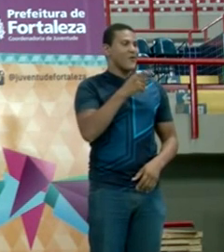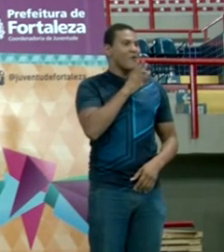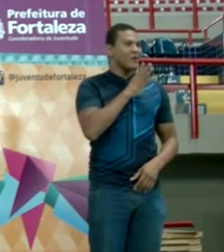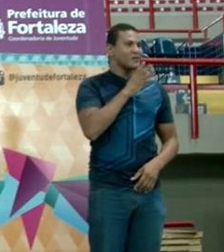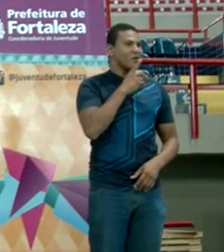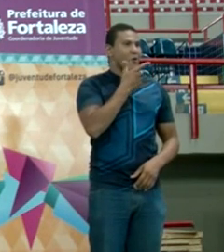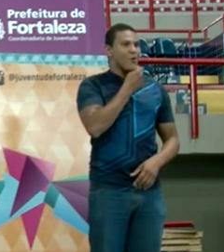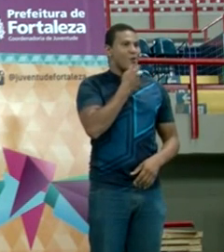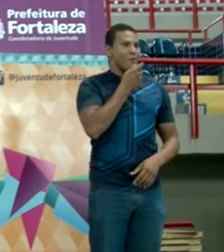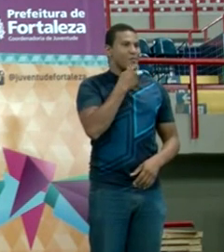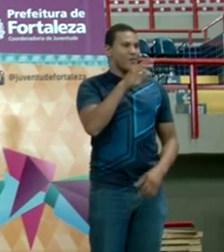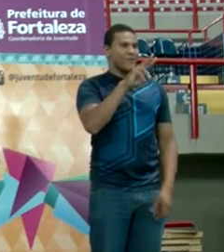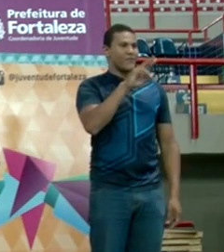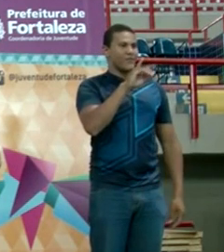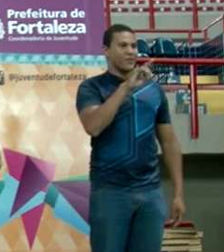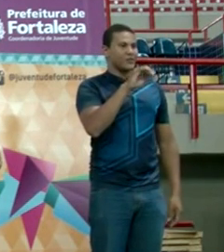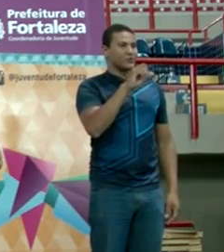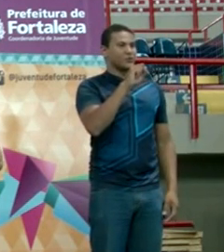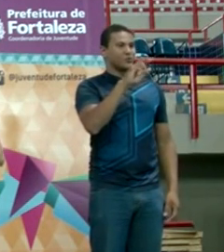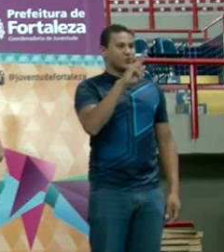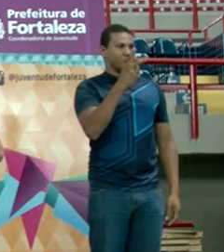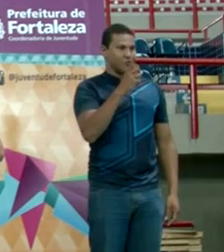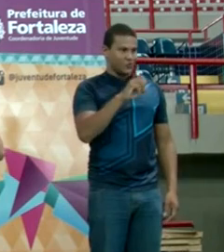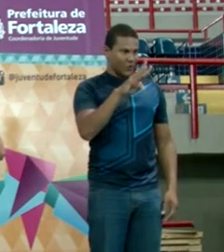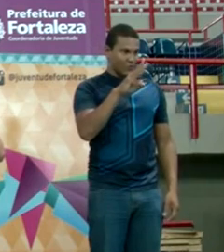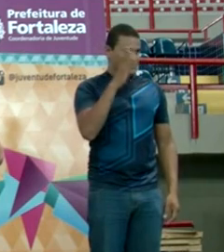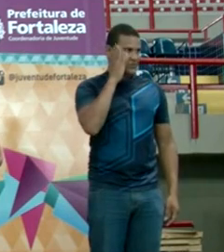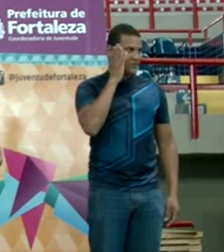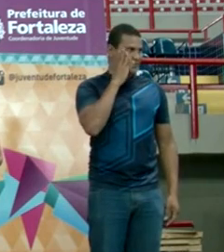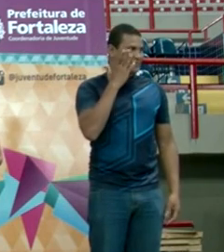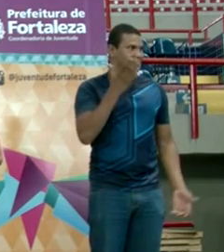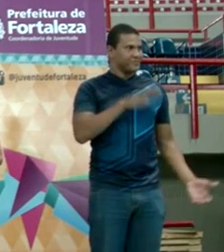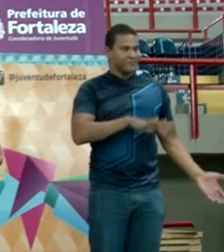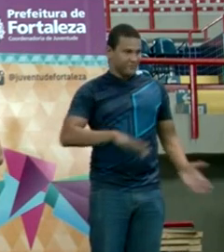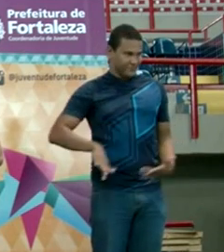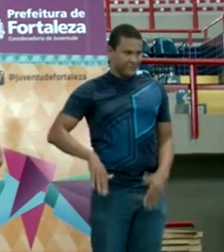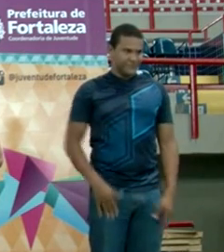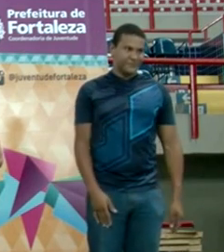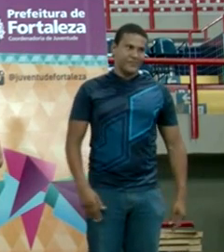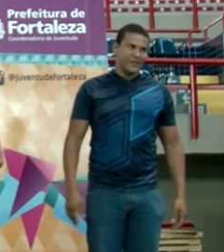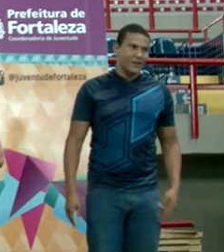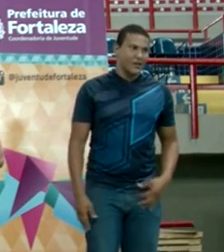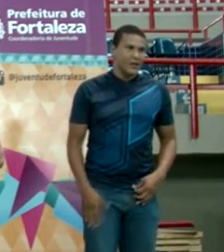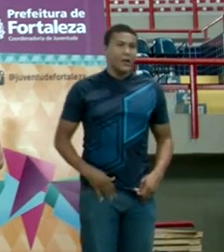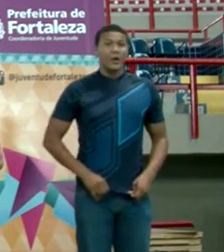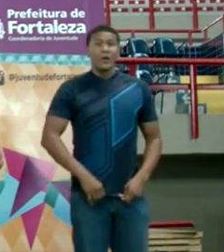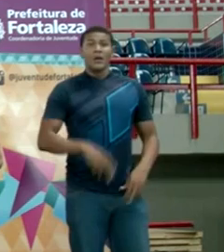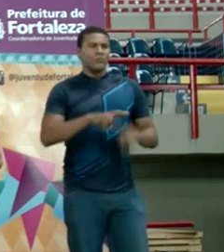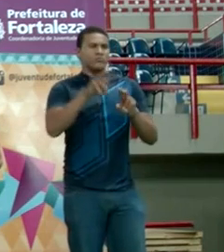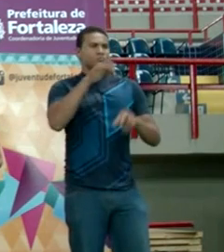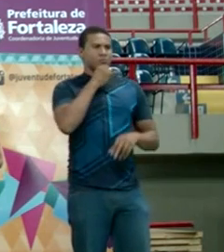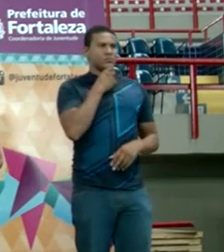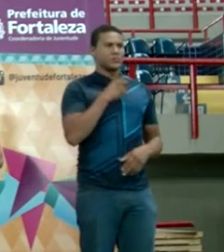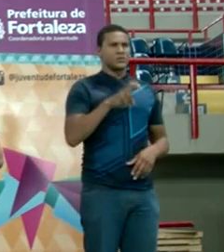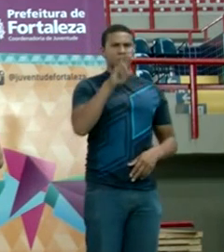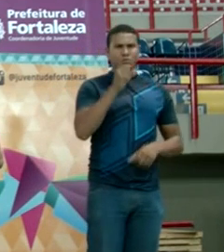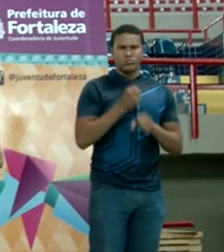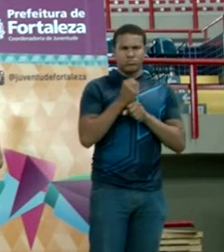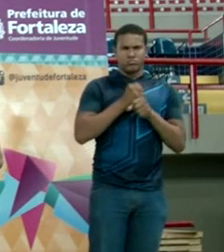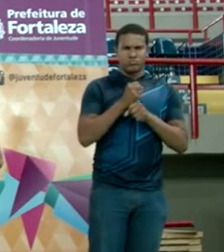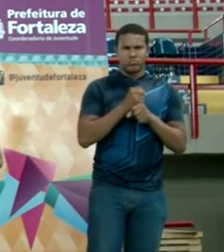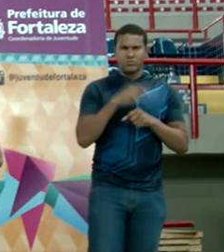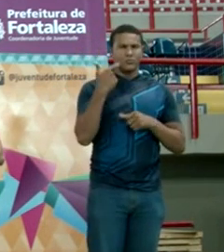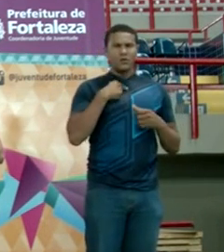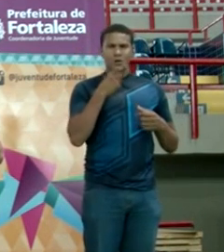banda de Mocotó. Tá certo? Mas tudo é Mocotó. Menino de jovem, os anos 50 não tem corrida nuclear. Então qual era